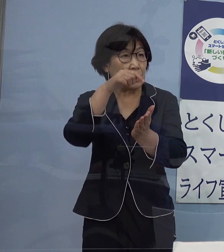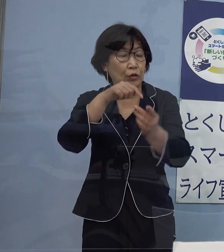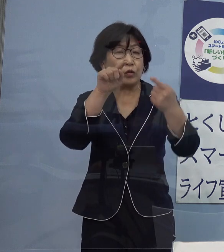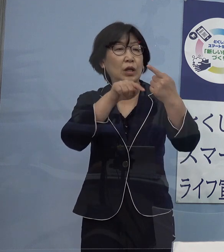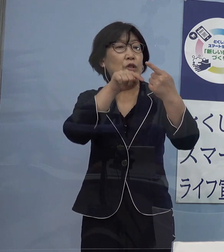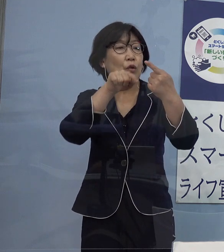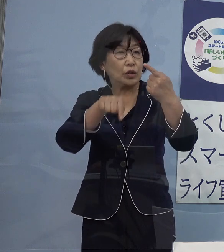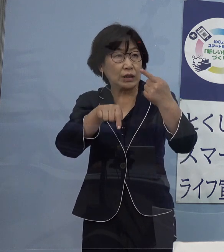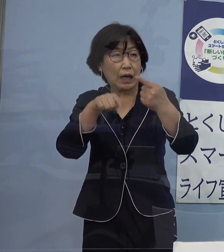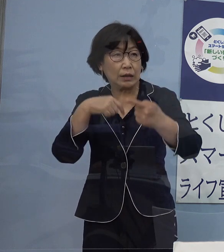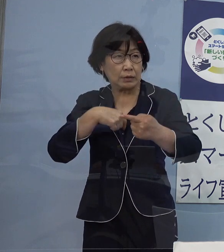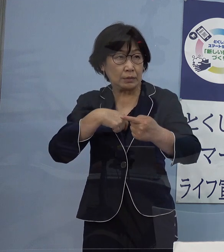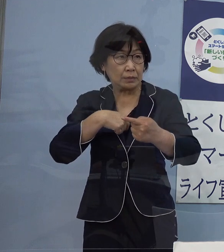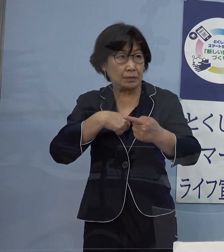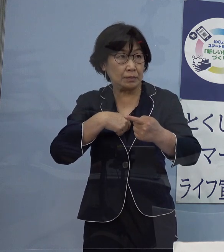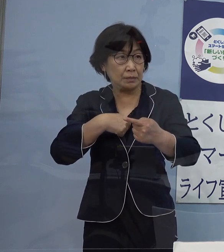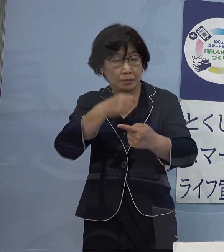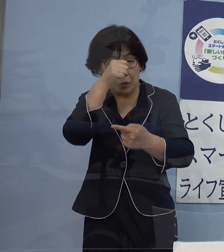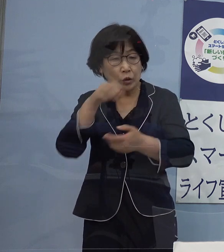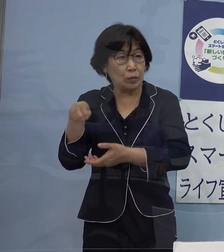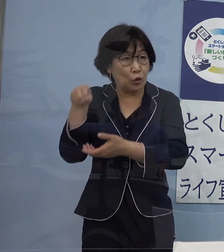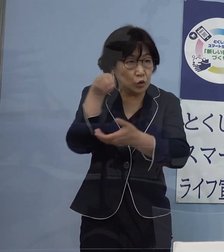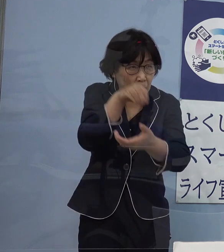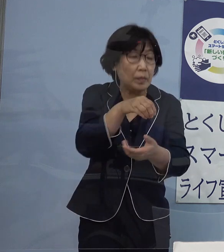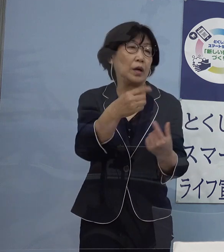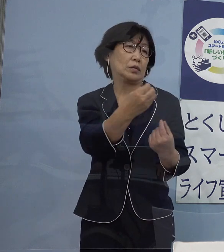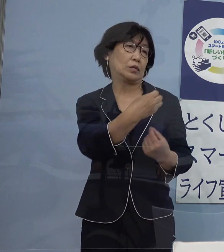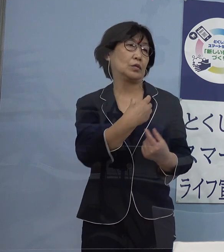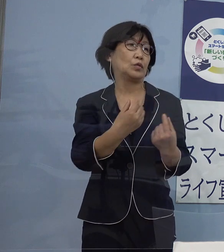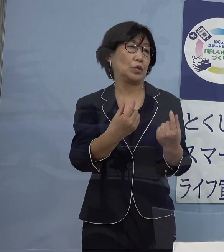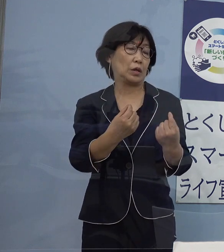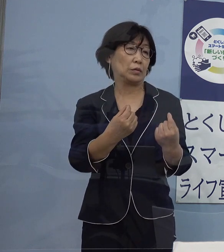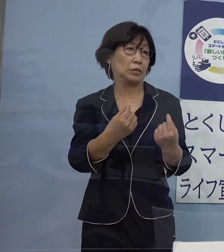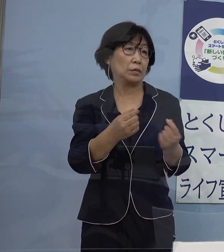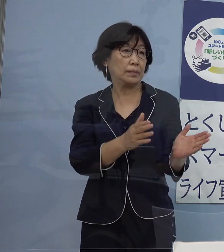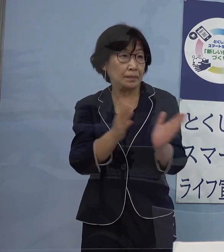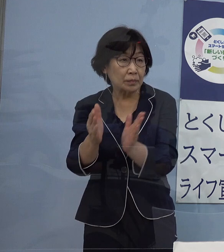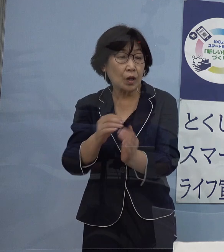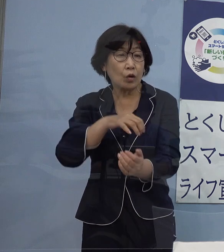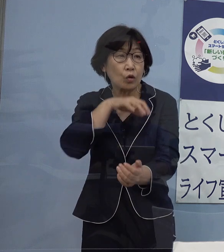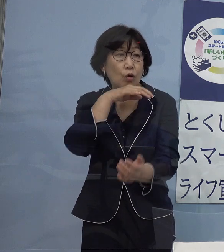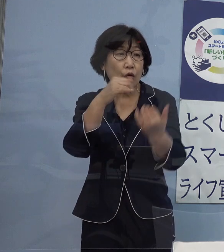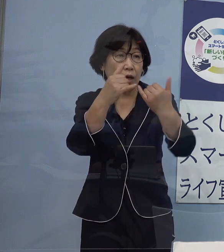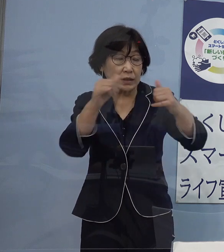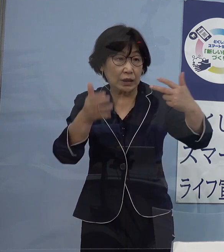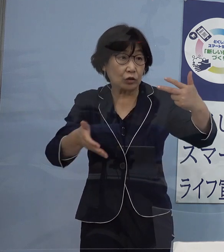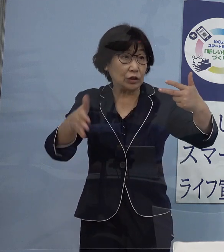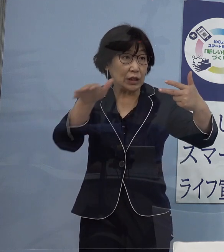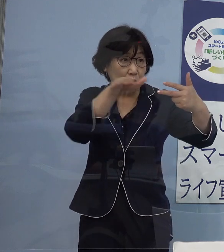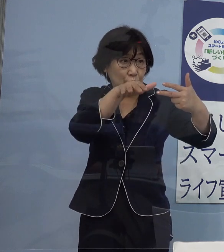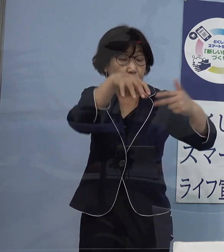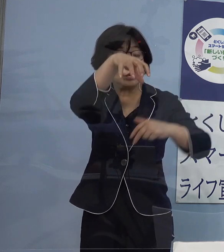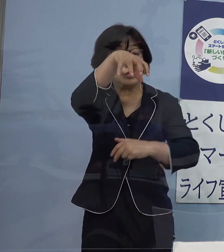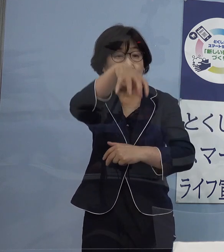そうなってしまいますので、それから高齢者施設のところについては、まあ、やはり